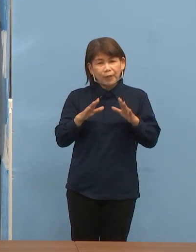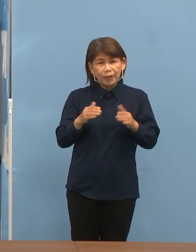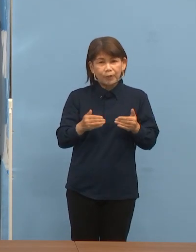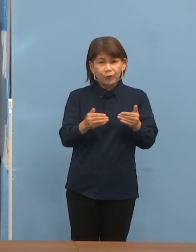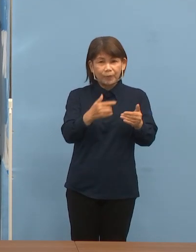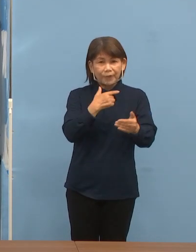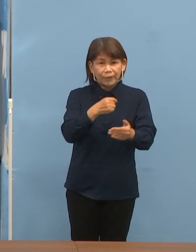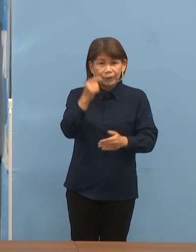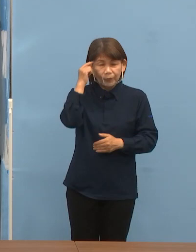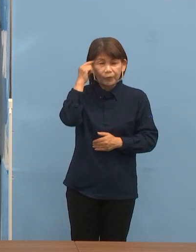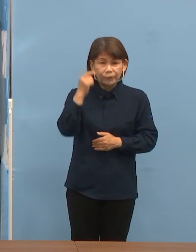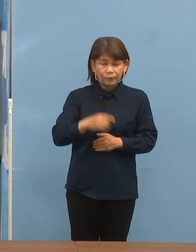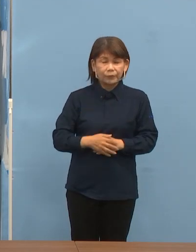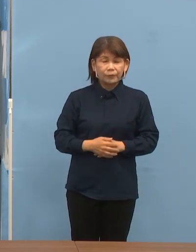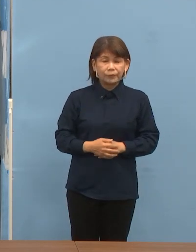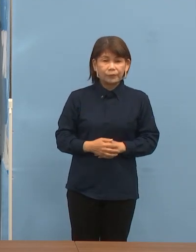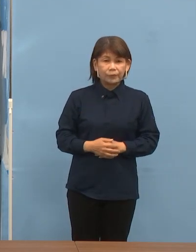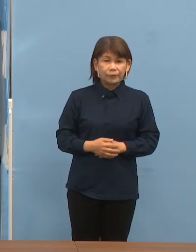ています。